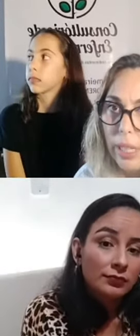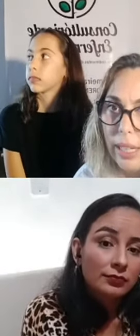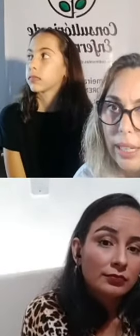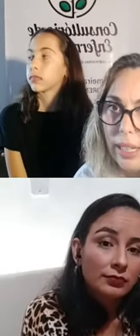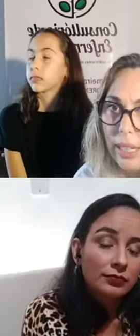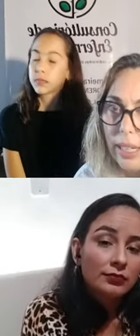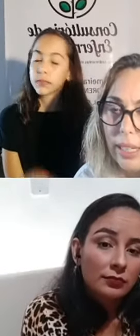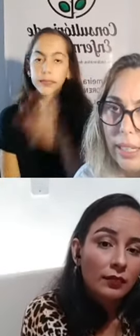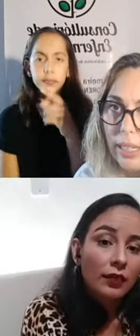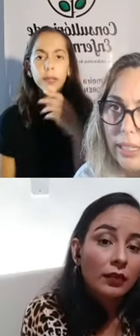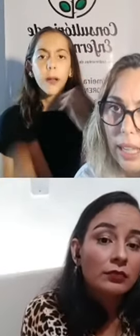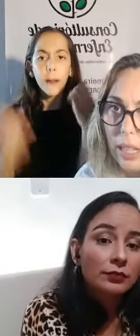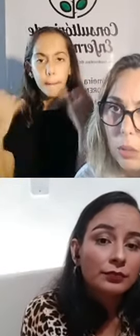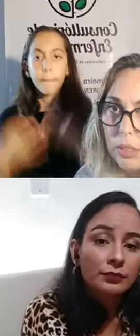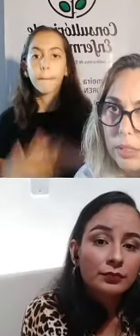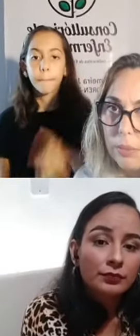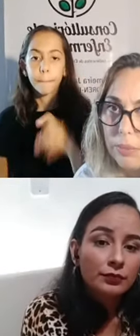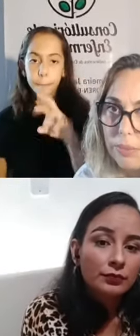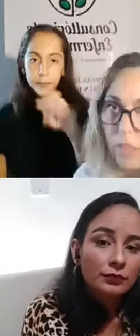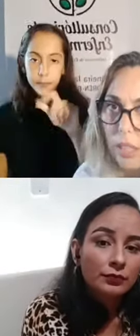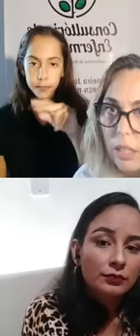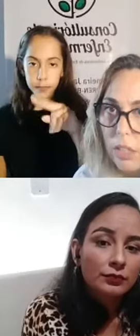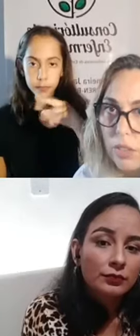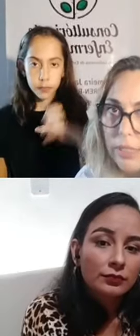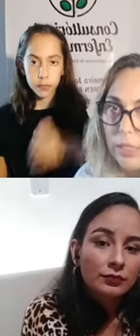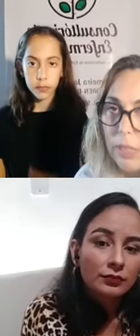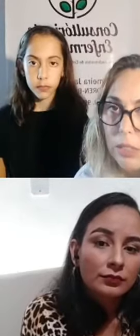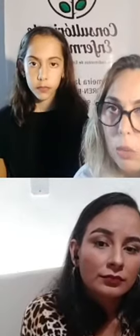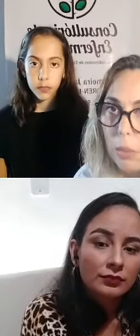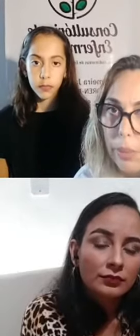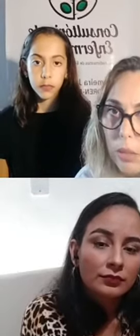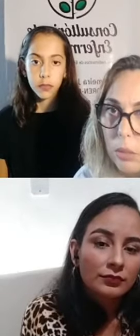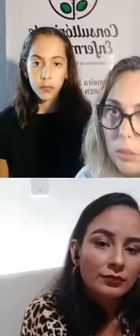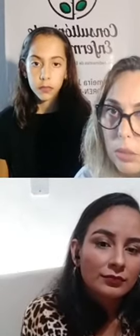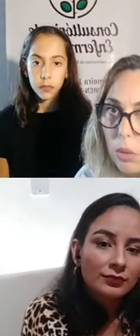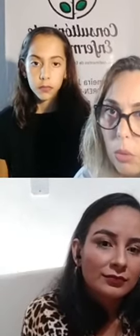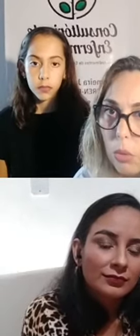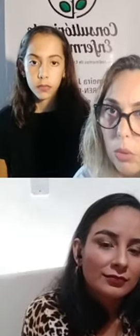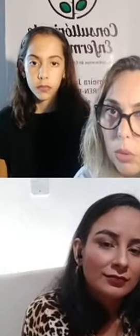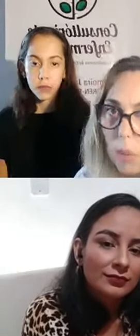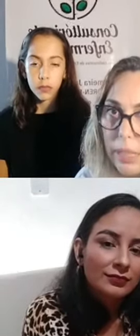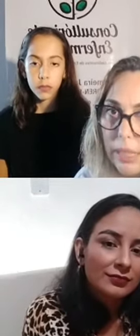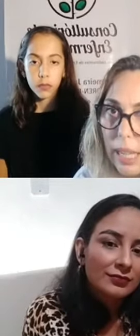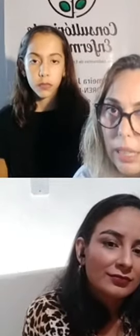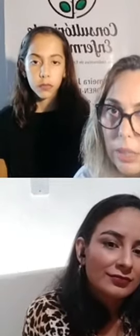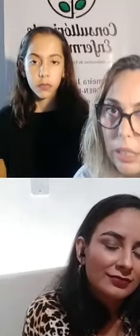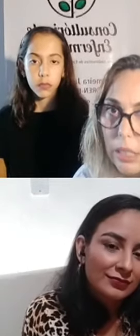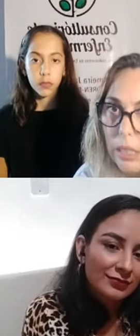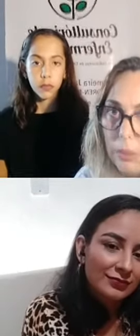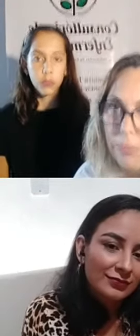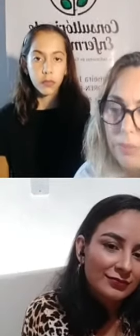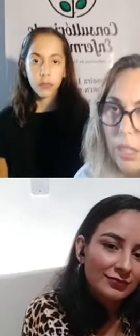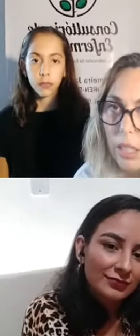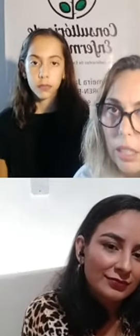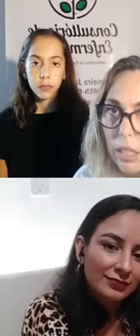pontuou, né? Uhum. Deixa eu ver se tem mais alguma pergunta ou algum outro comentário